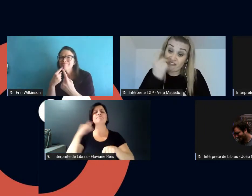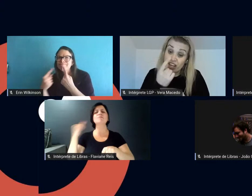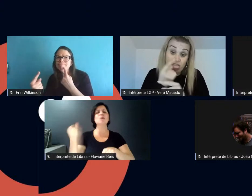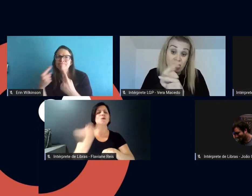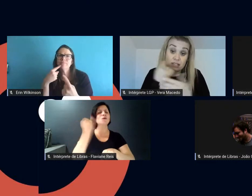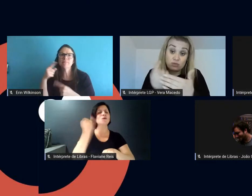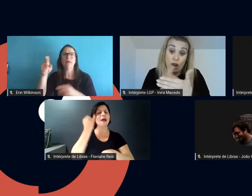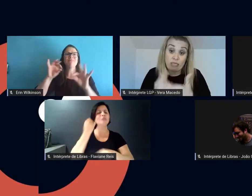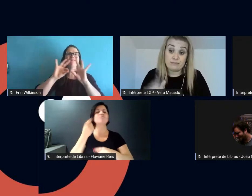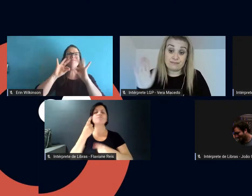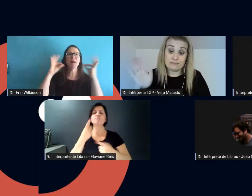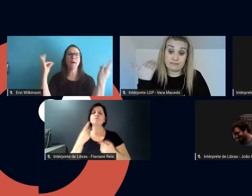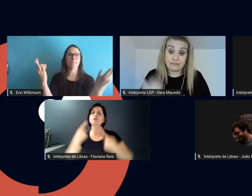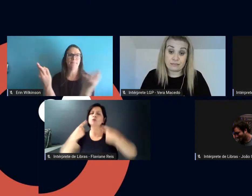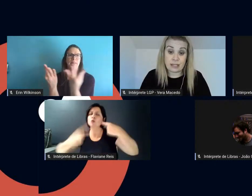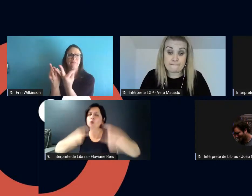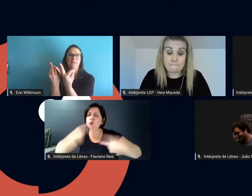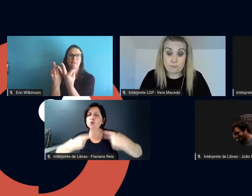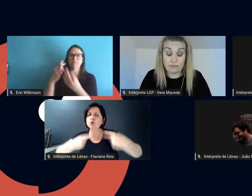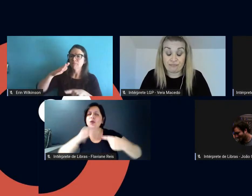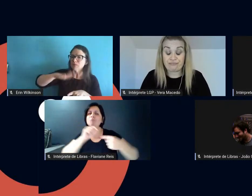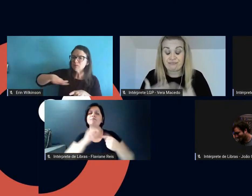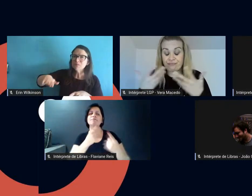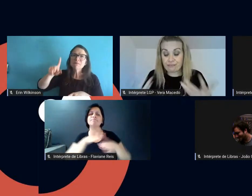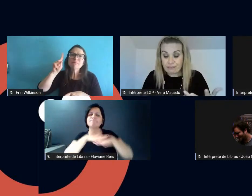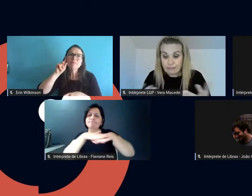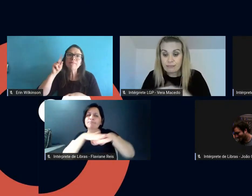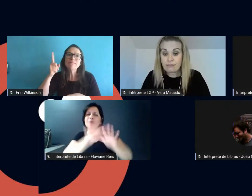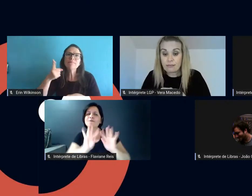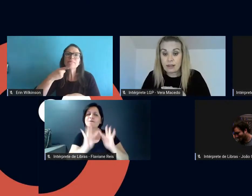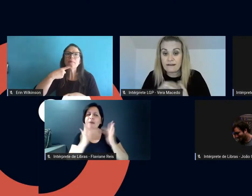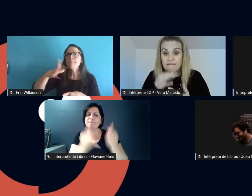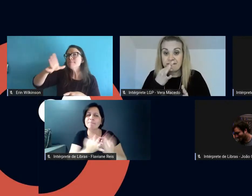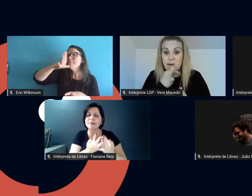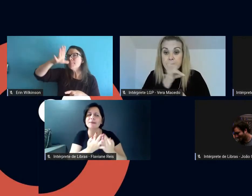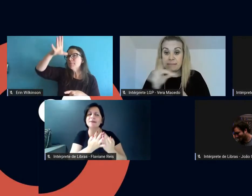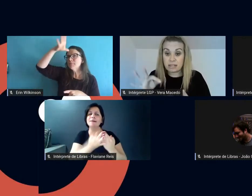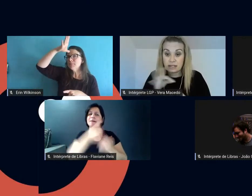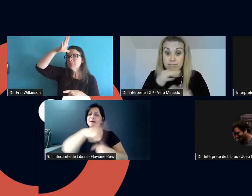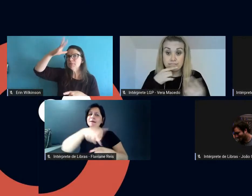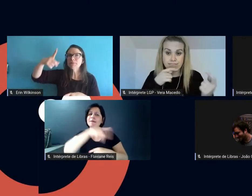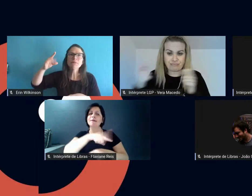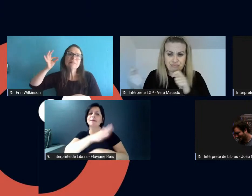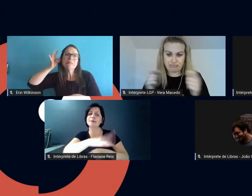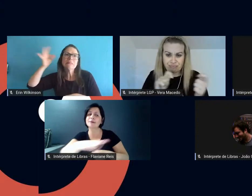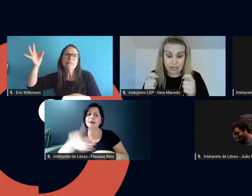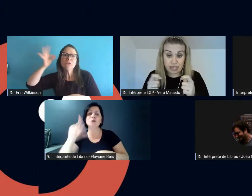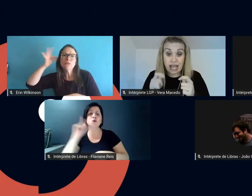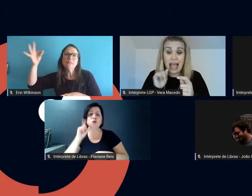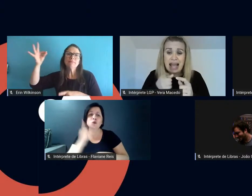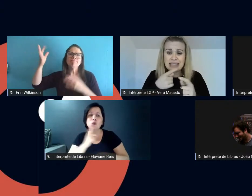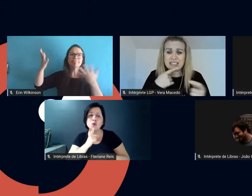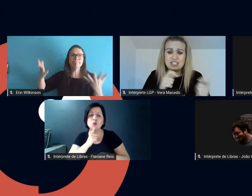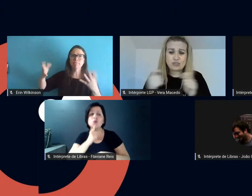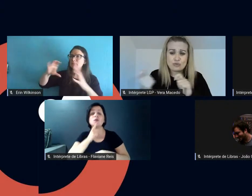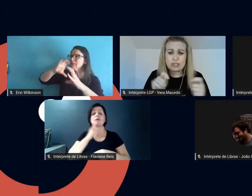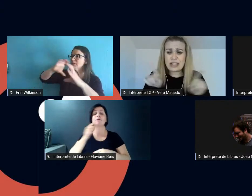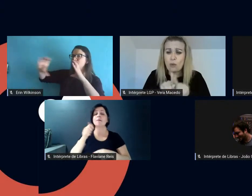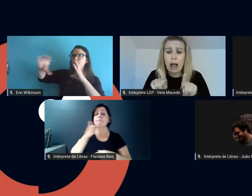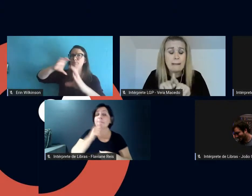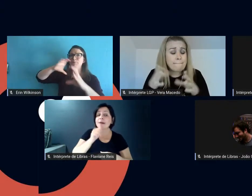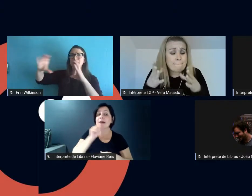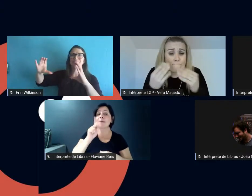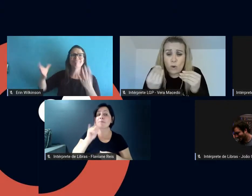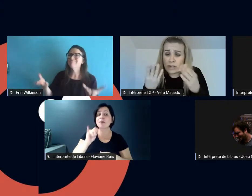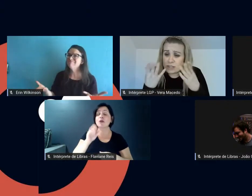passar, tá? Então, essas discussões são de suma